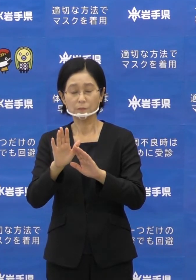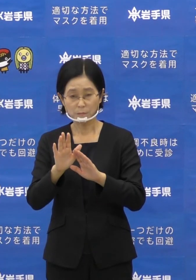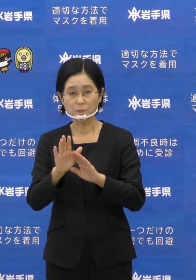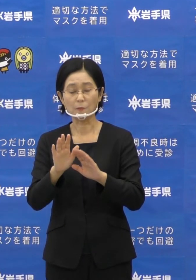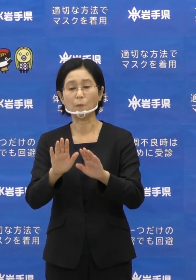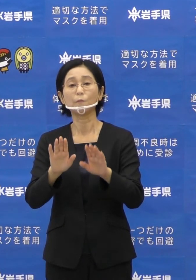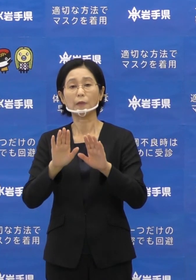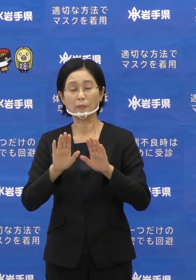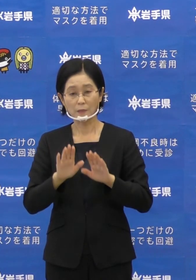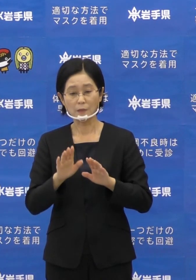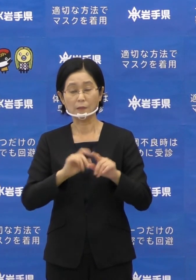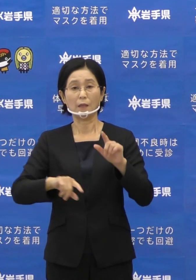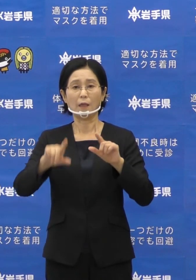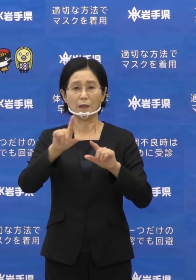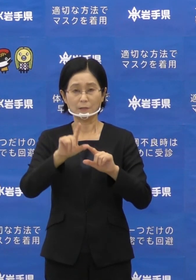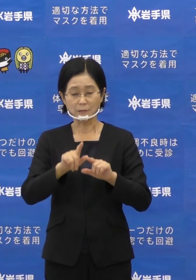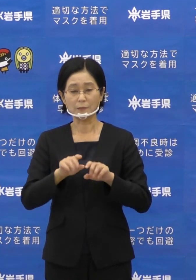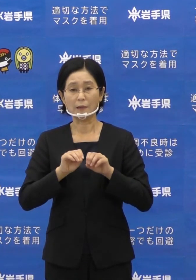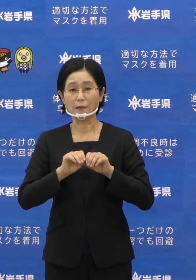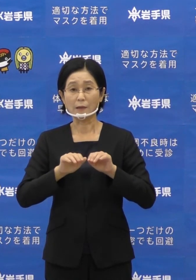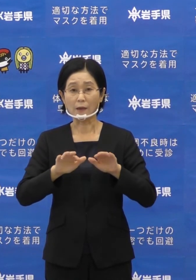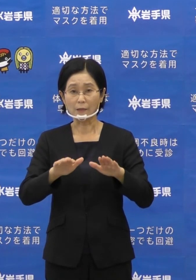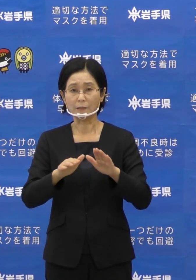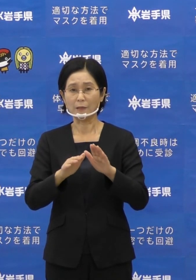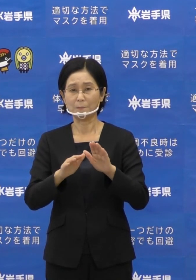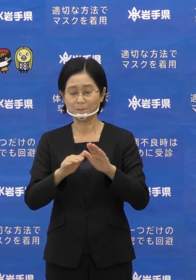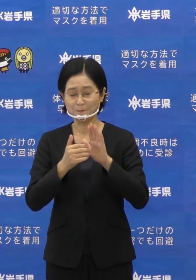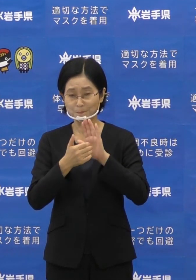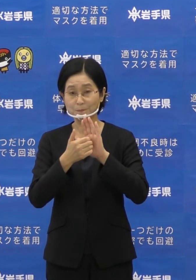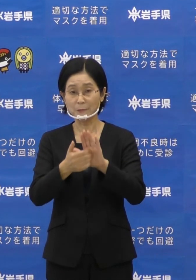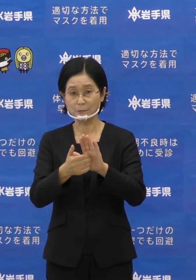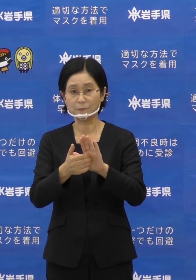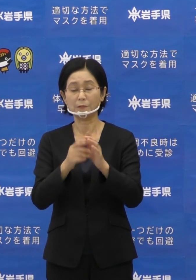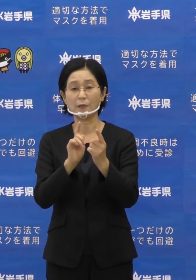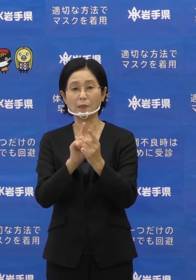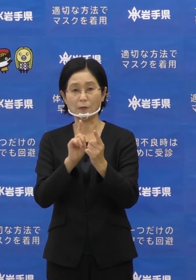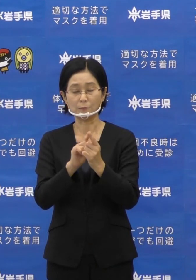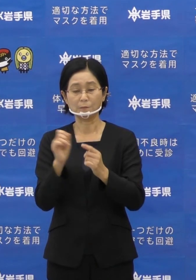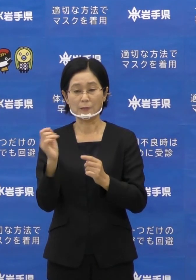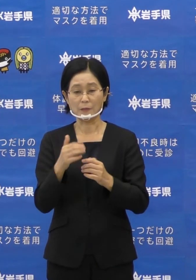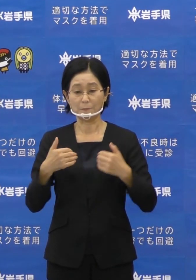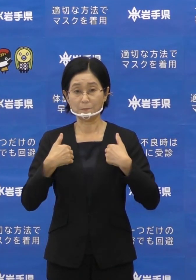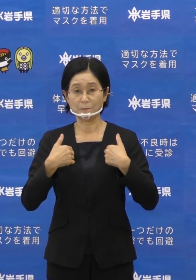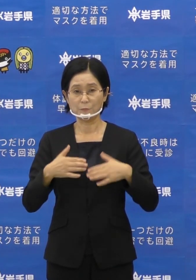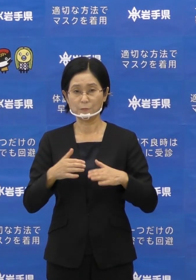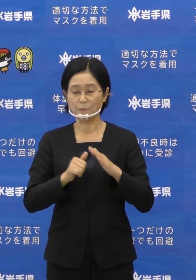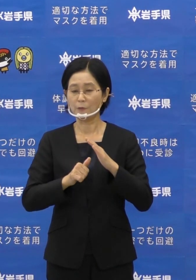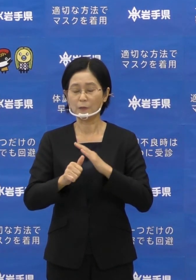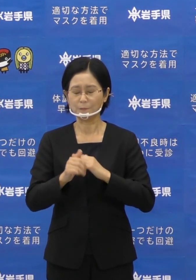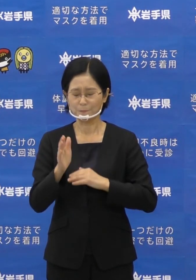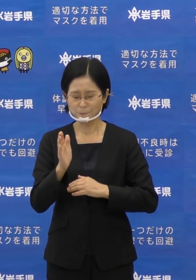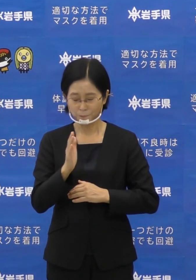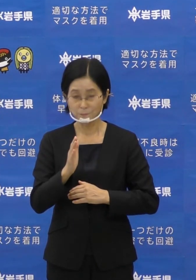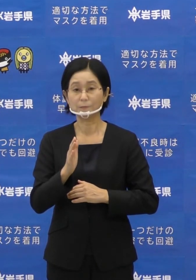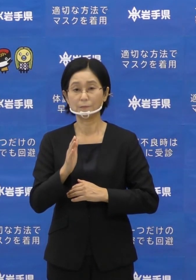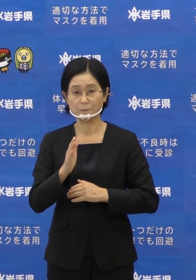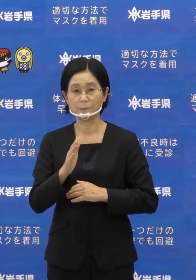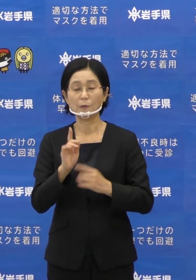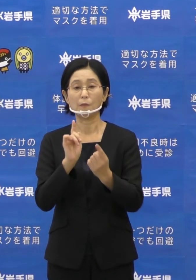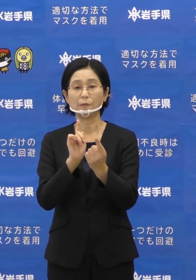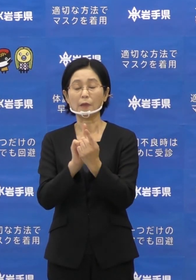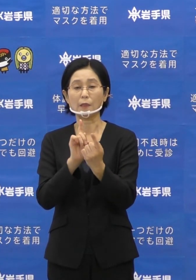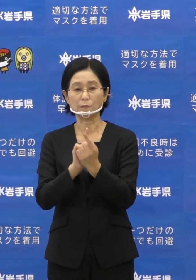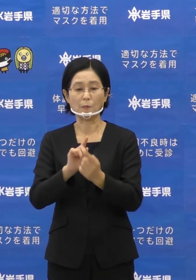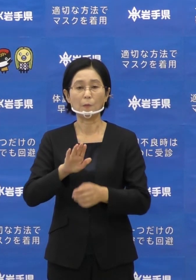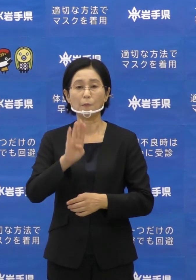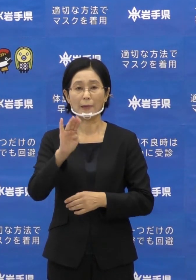感染対策、そして不要不急の外出の自粛を中心に対策を県民の皆さんにお